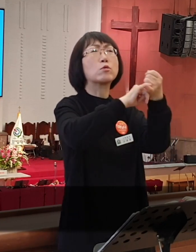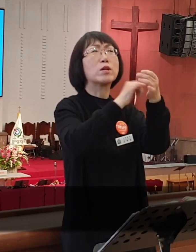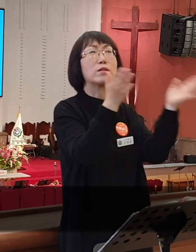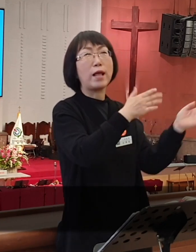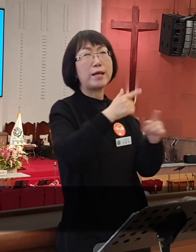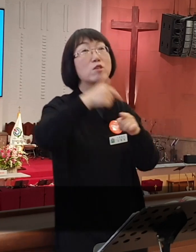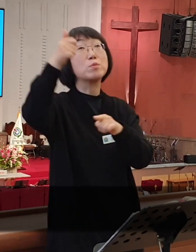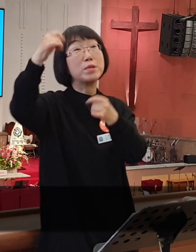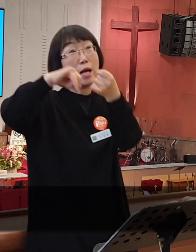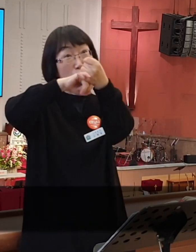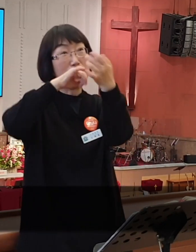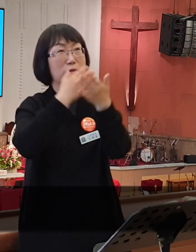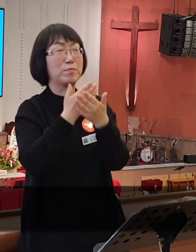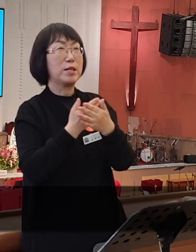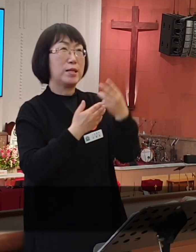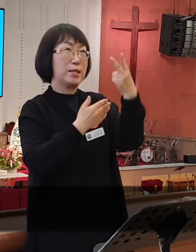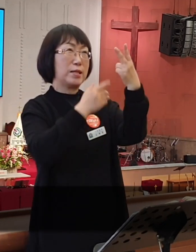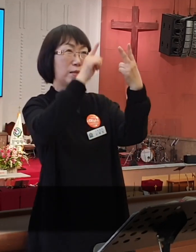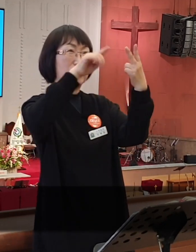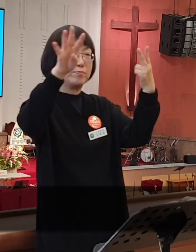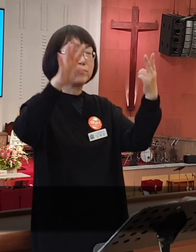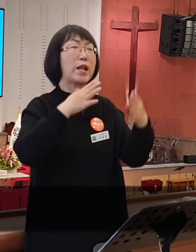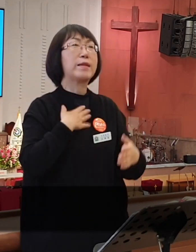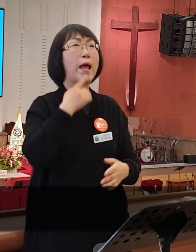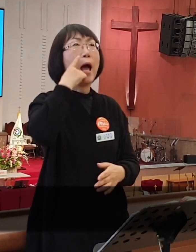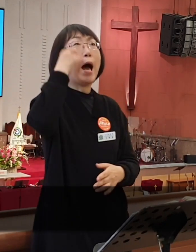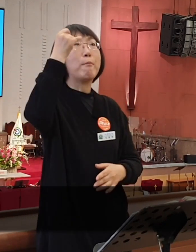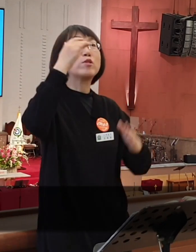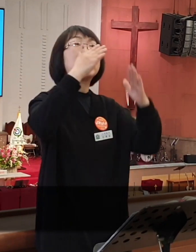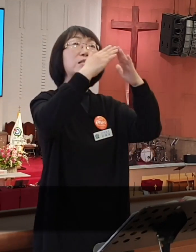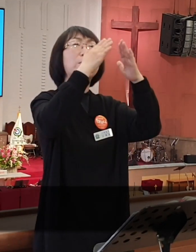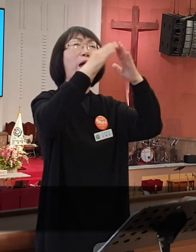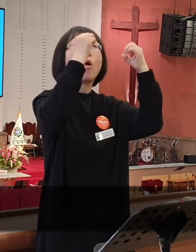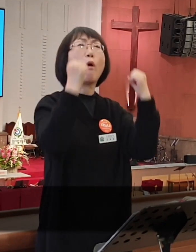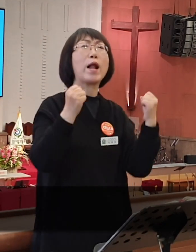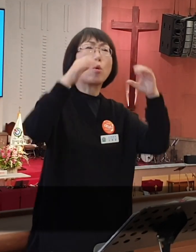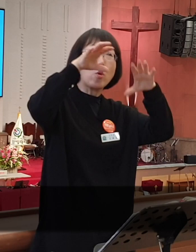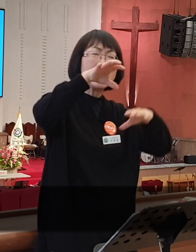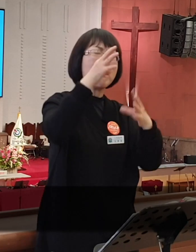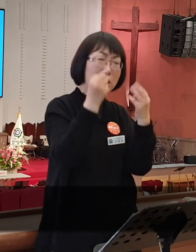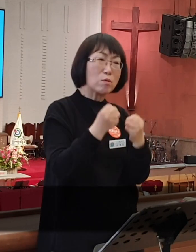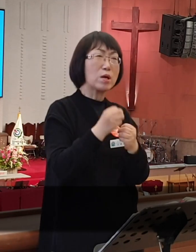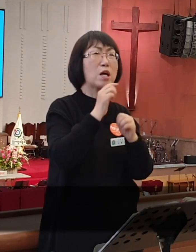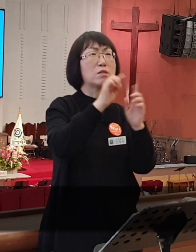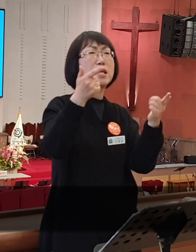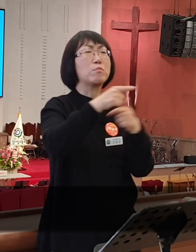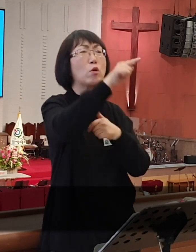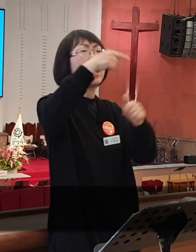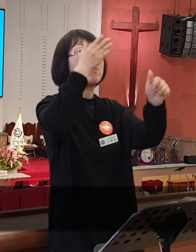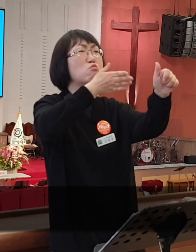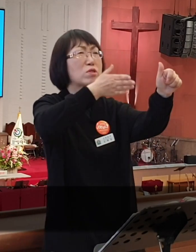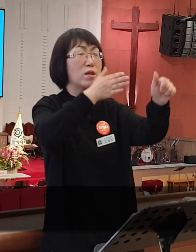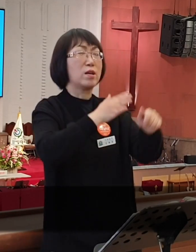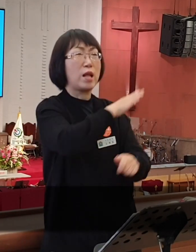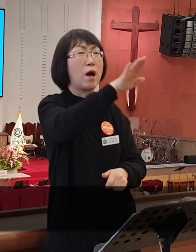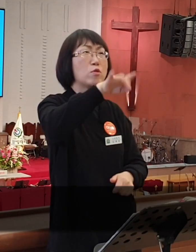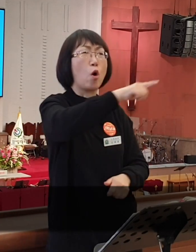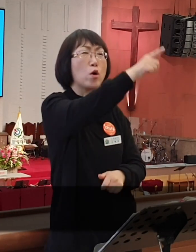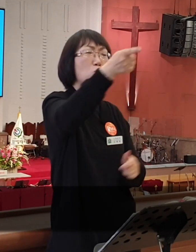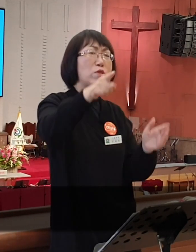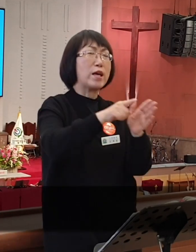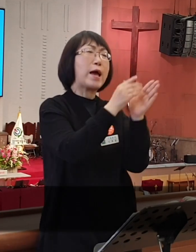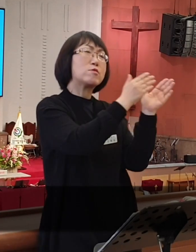2절부터 4절까지 그 약속이 있습니다. 내 아버지 집에 거할 곳이 많도다. 그렇지 않으면 너희에게 일렀으리라. 내가 너희를